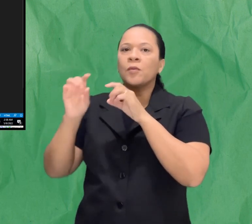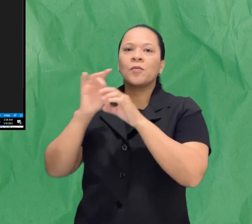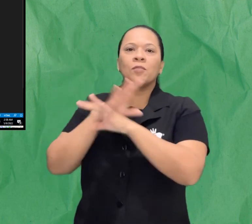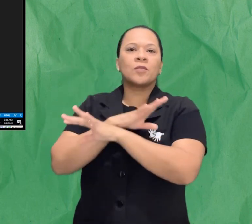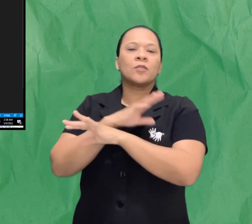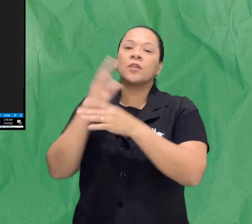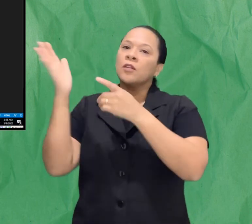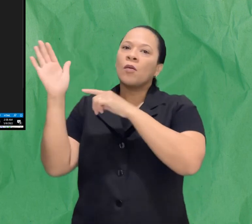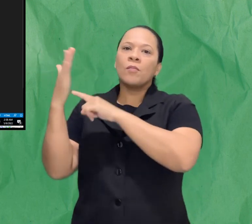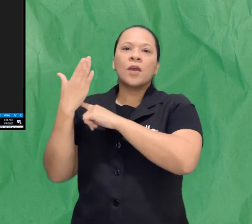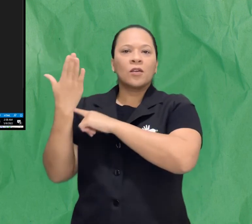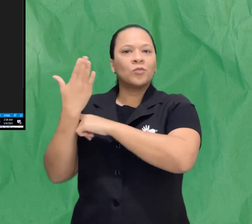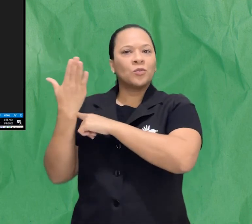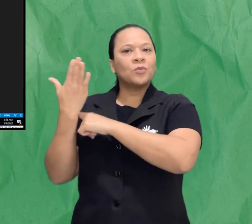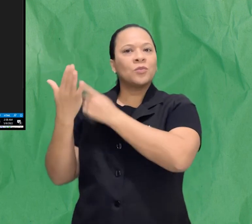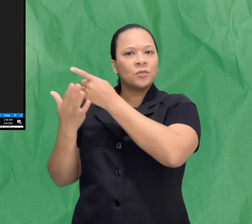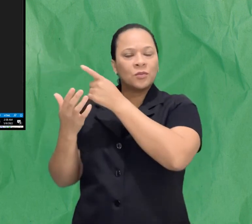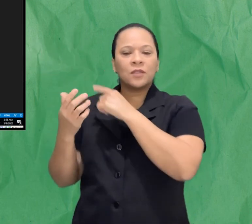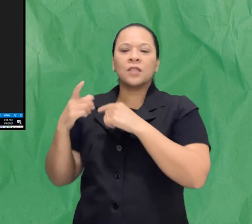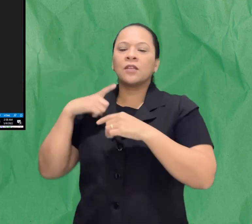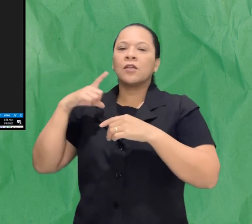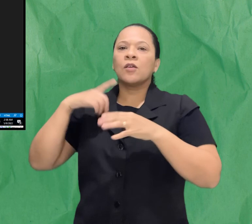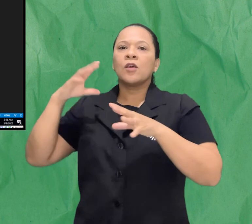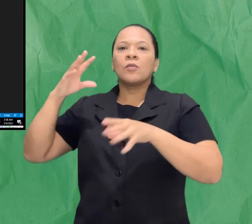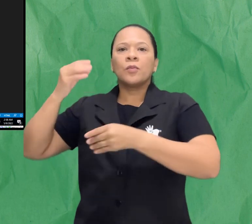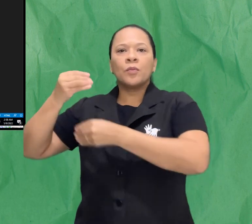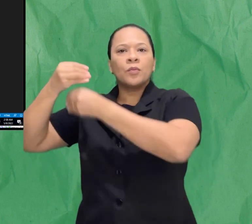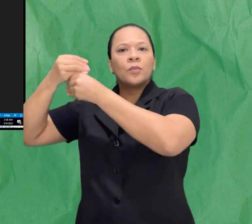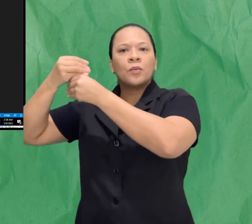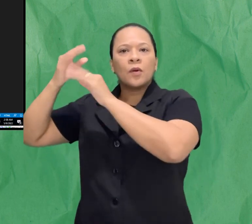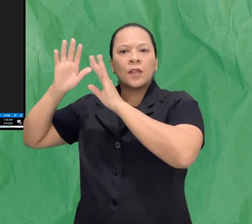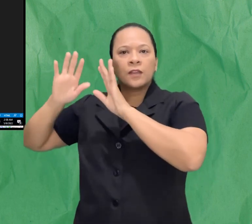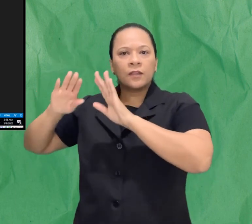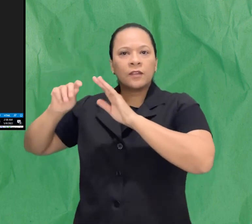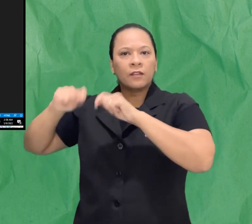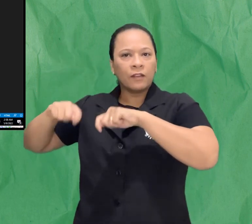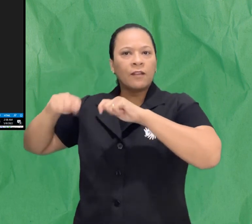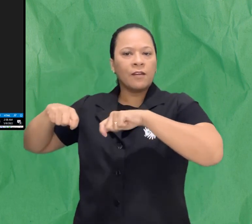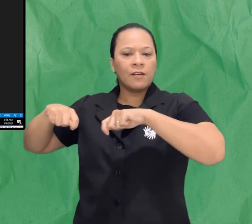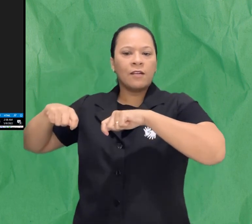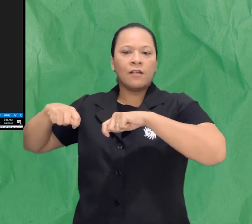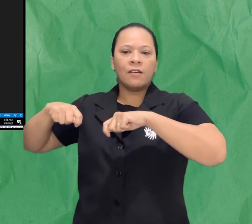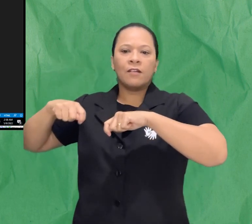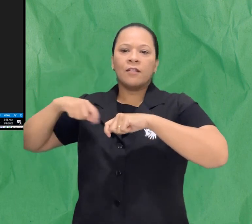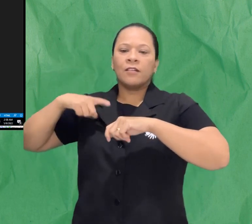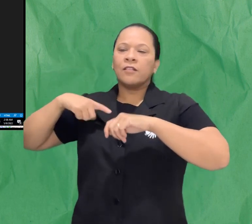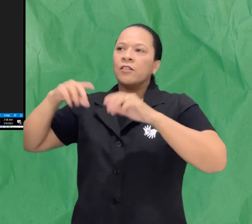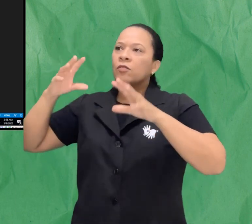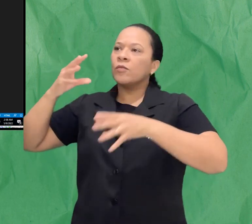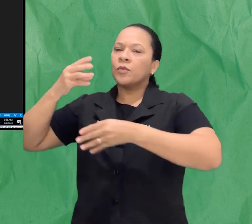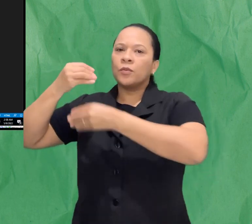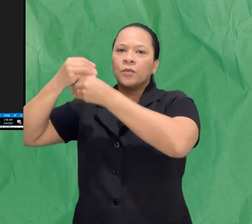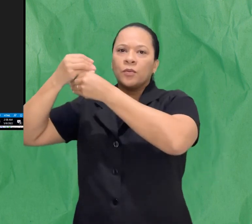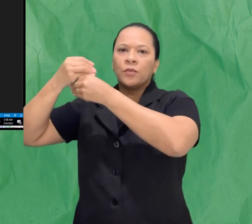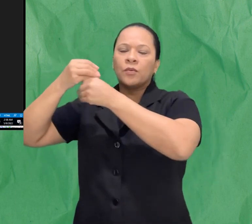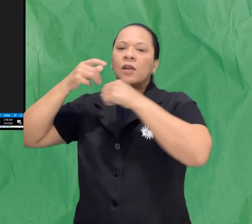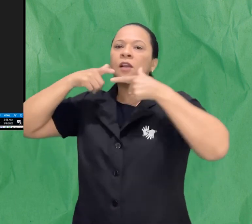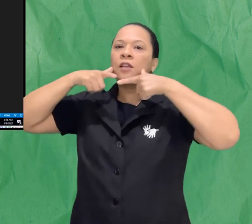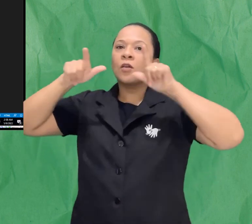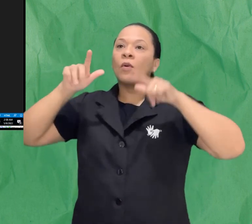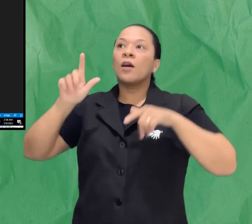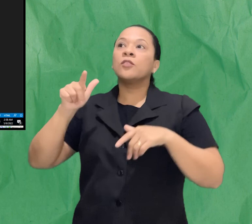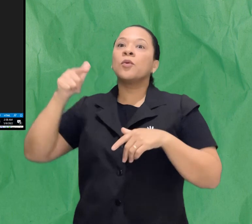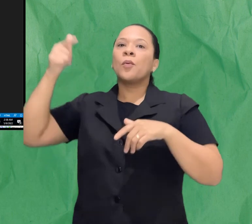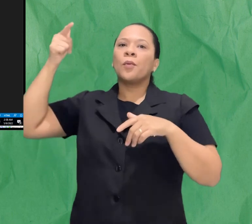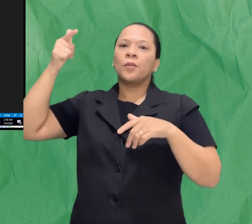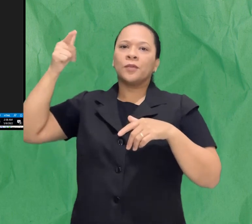minha vida. Eu também posso adicionar extensões. Falei. Quero adicionar que ele permita outras linguagens. Clica aqui